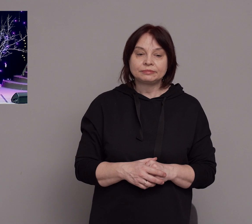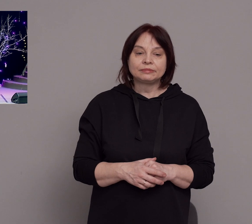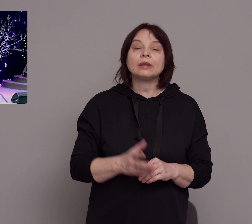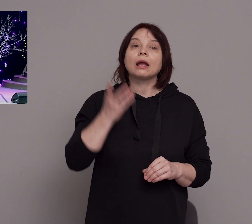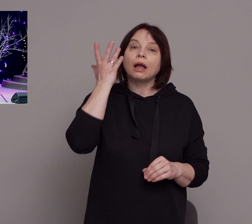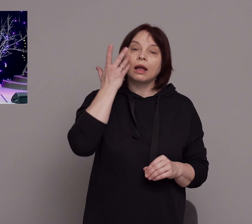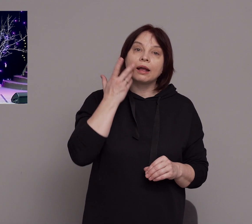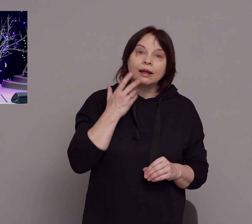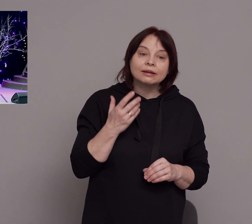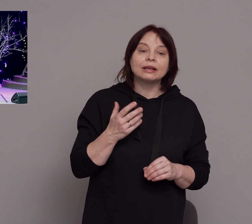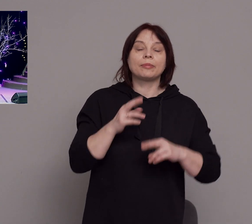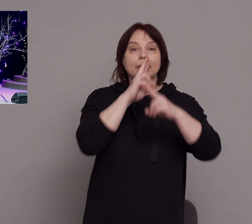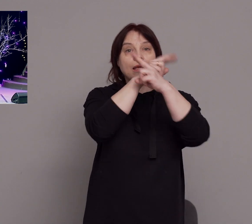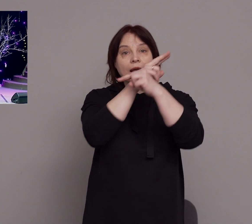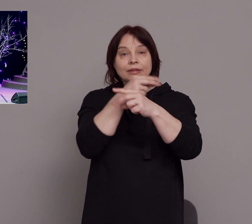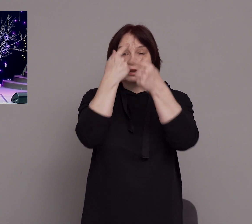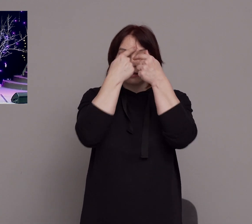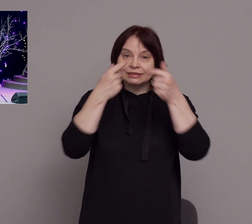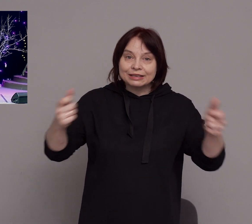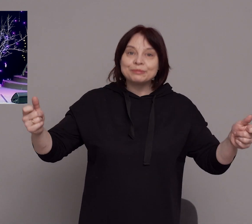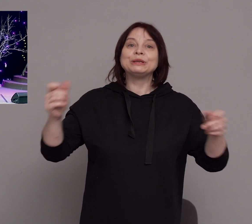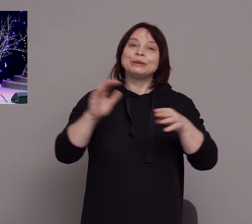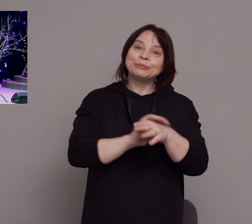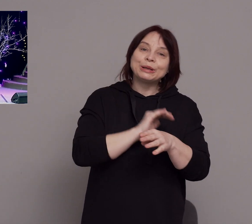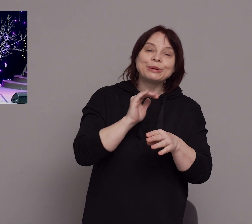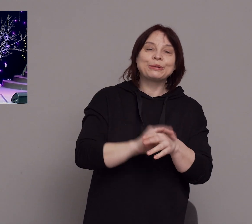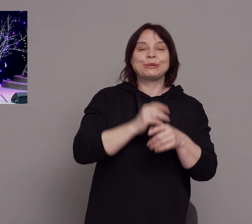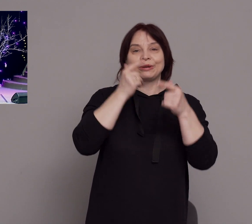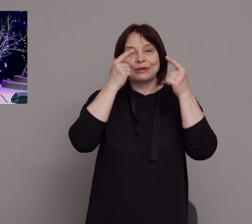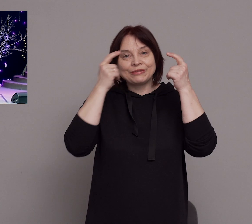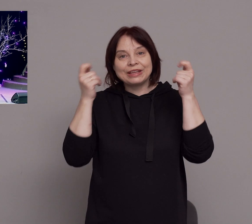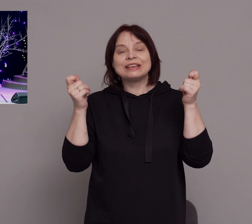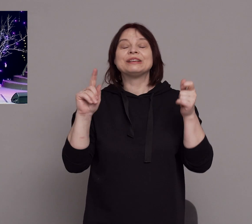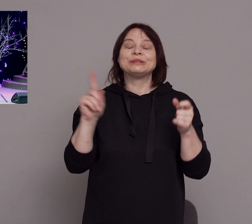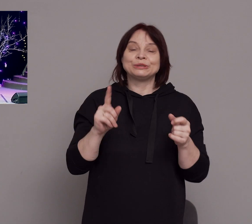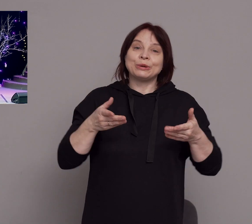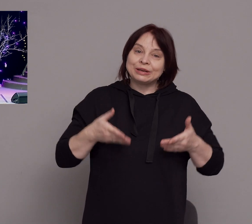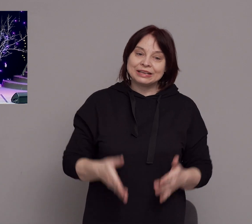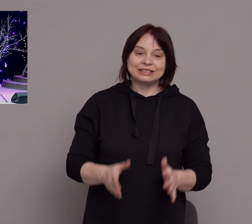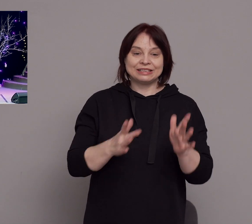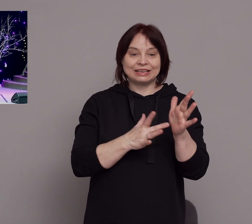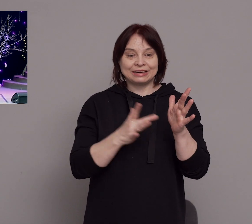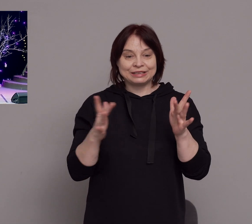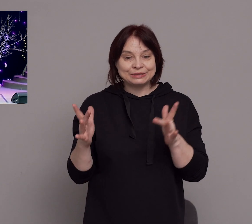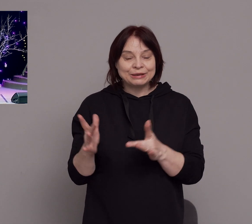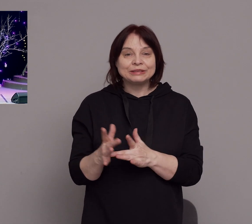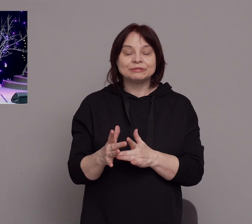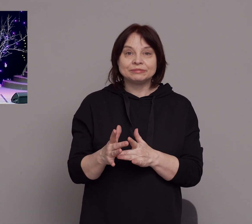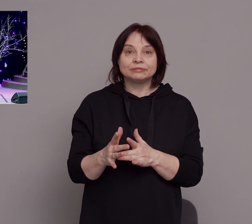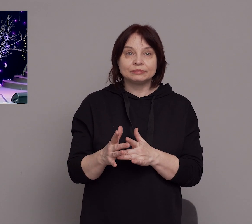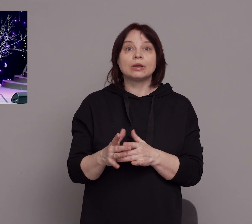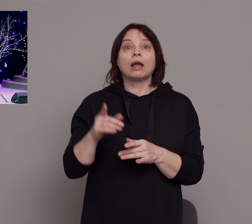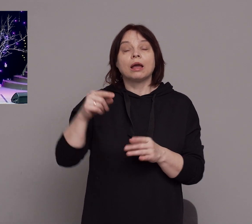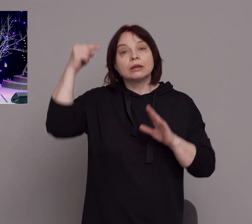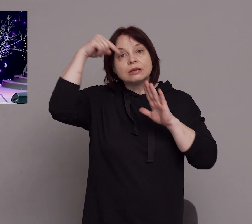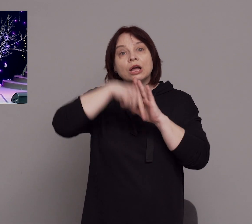когда ангелы сообщили эту благую весть о том, что родился Христос, это означало, что Бог стал